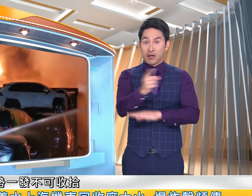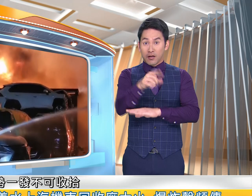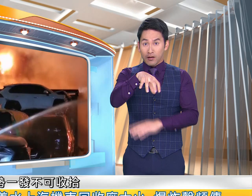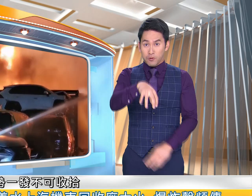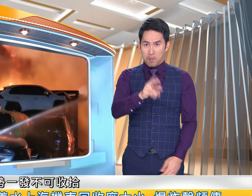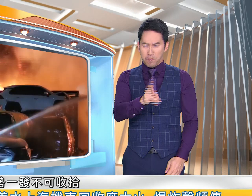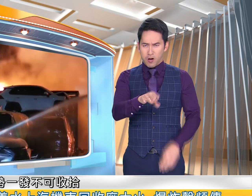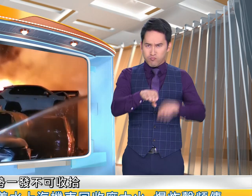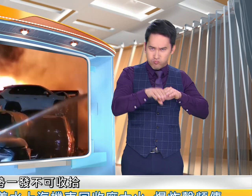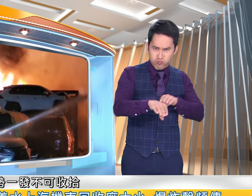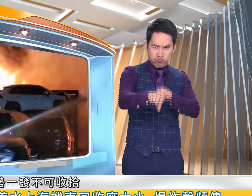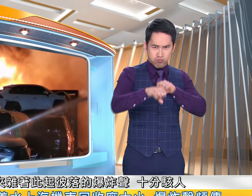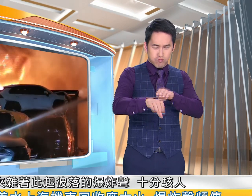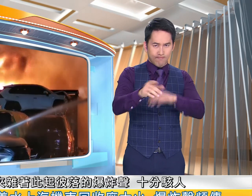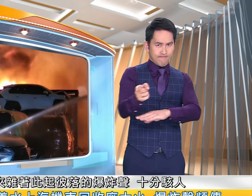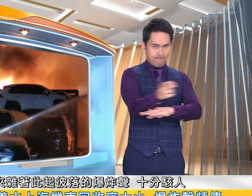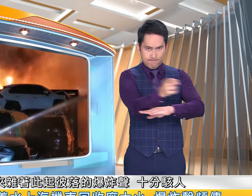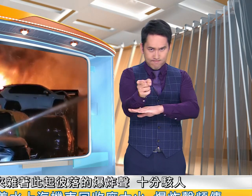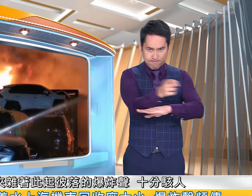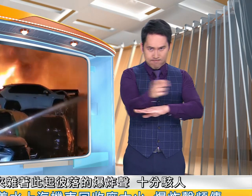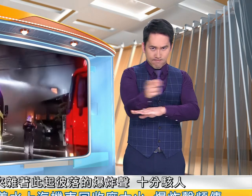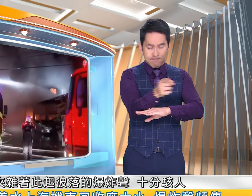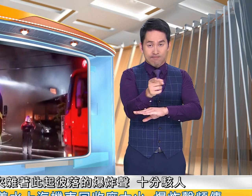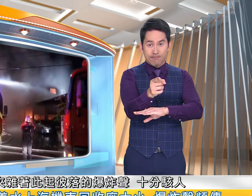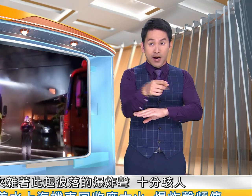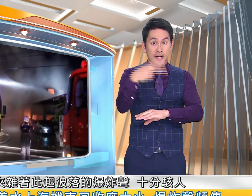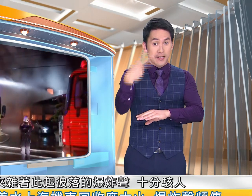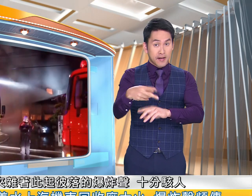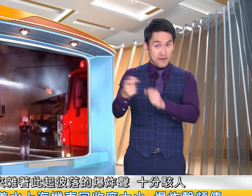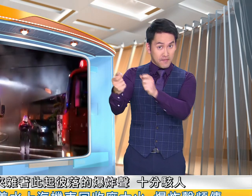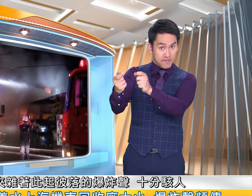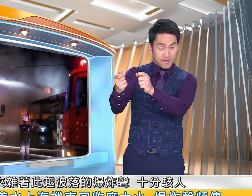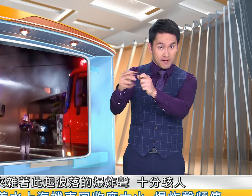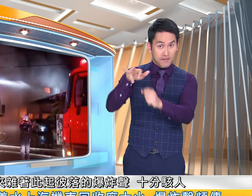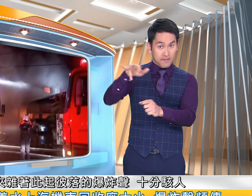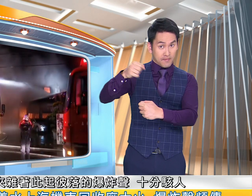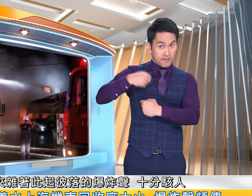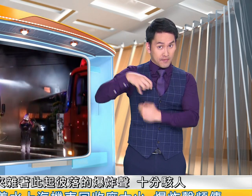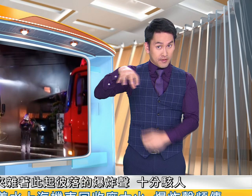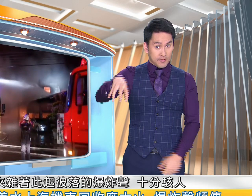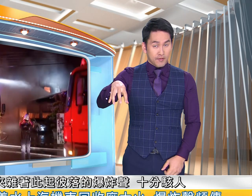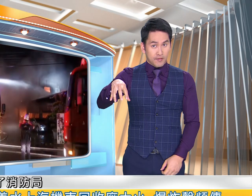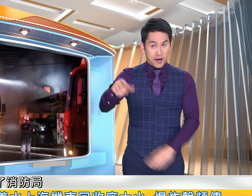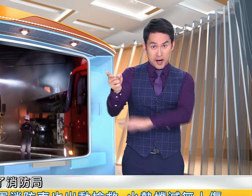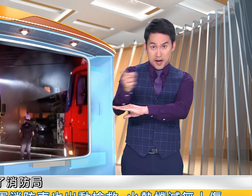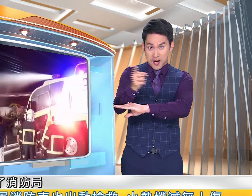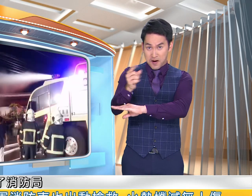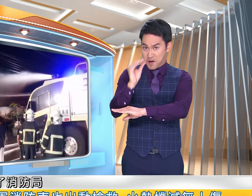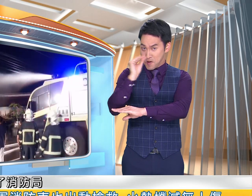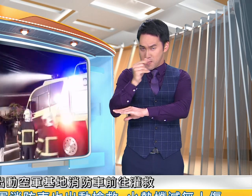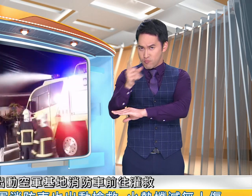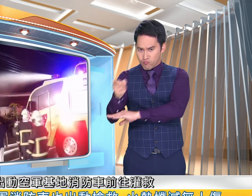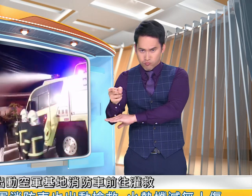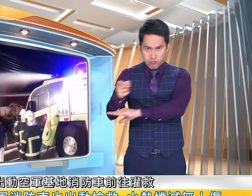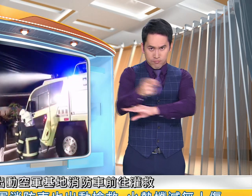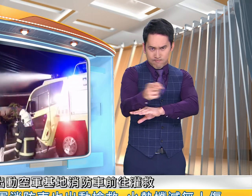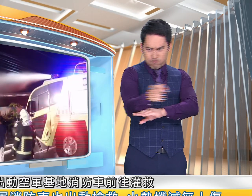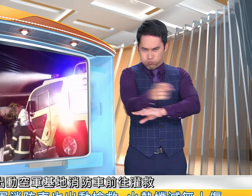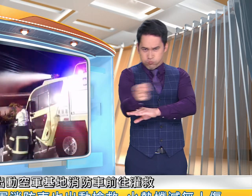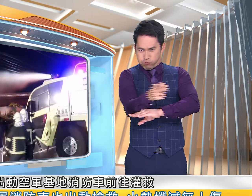拾，还夹带着此起彼落的爆炸声，十分骇人。除了消防局，还出动空军基地消